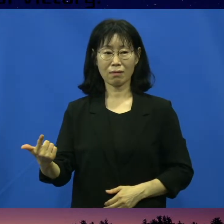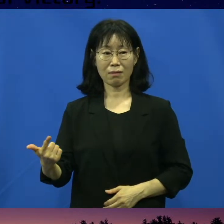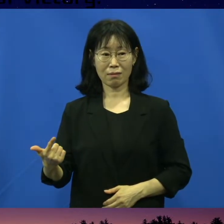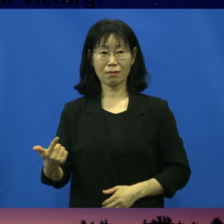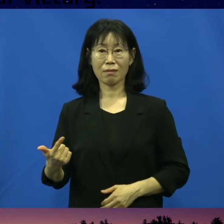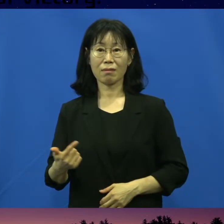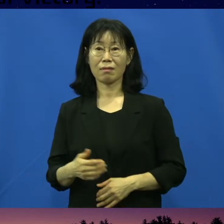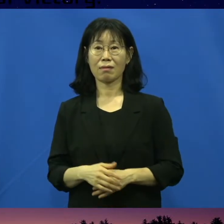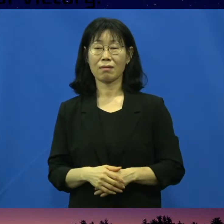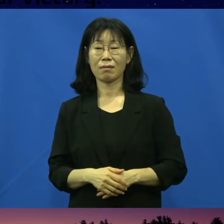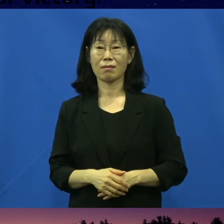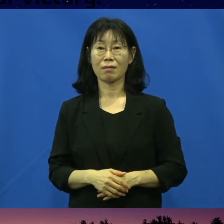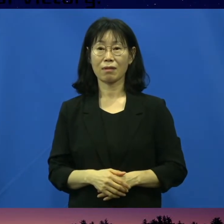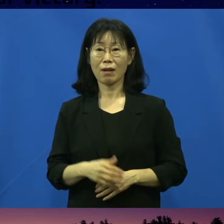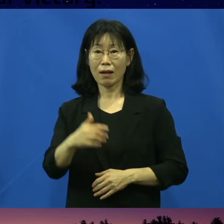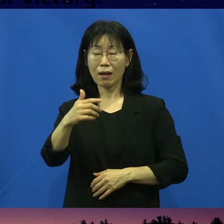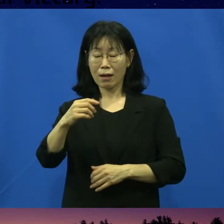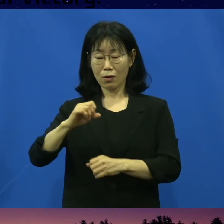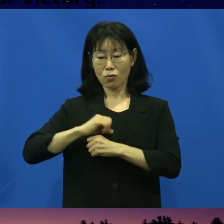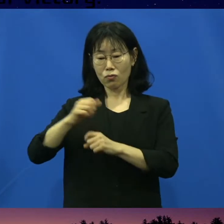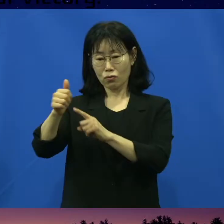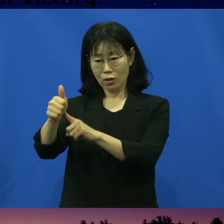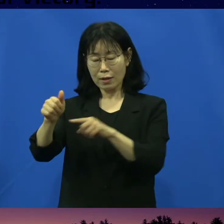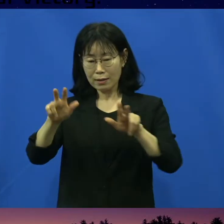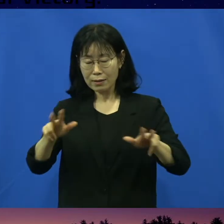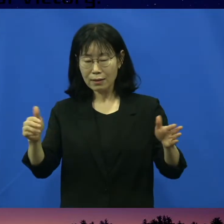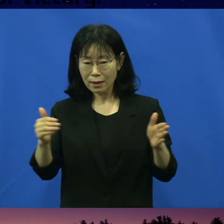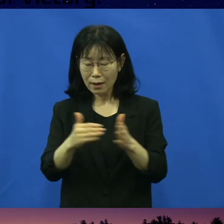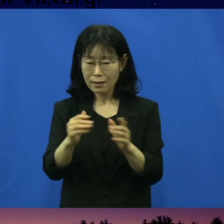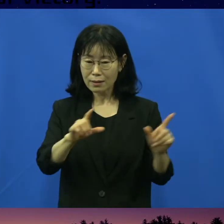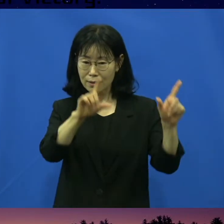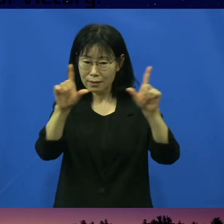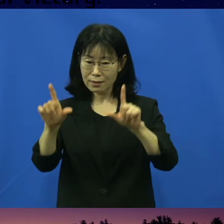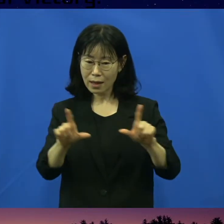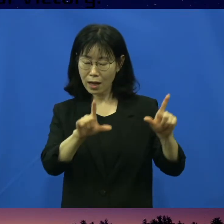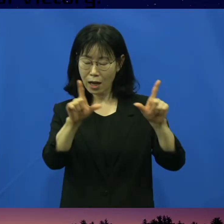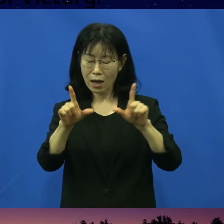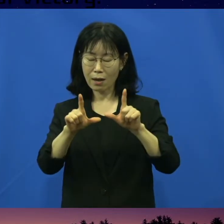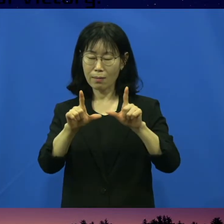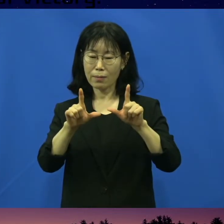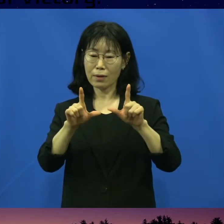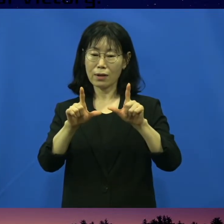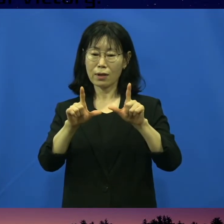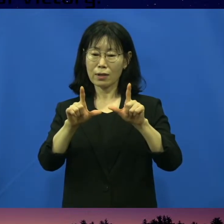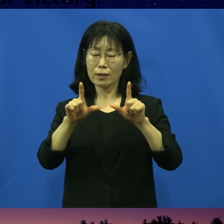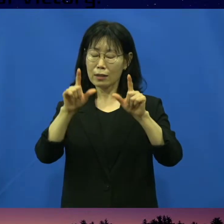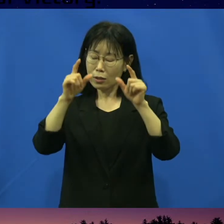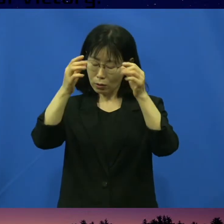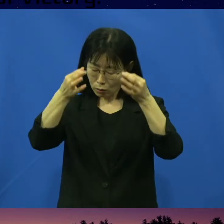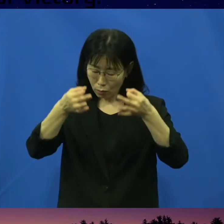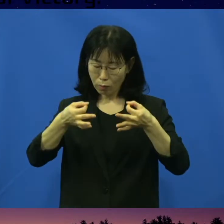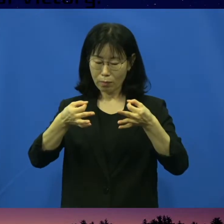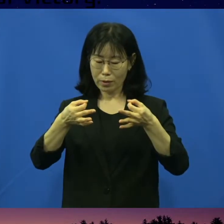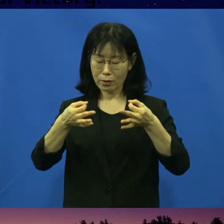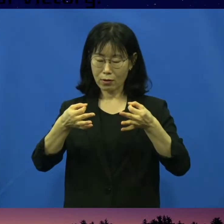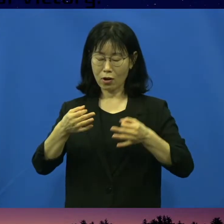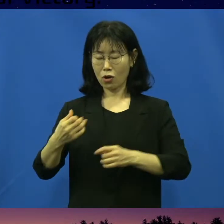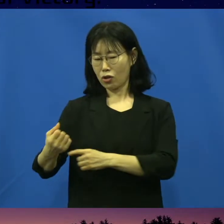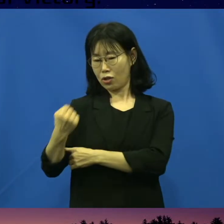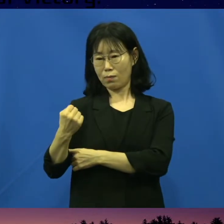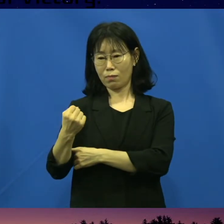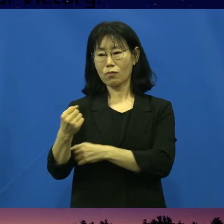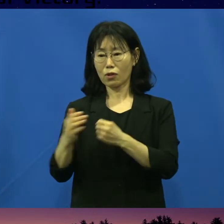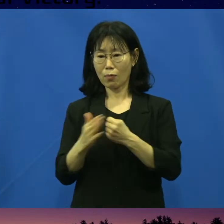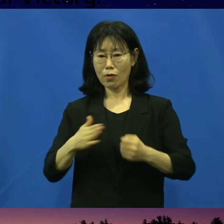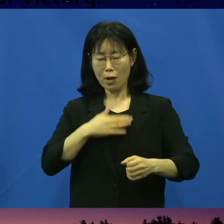그러니까 왜냐하면 나만은 지금까지 살아온 삶의 환경이 언제나 자기 생각대로 다 돌아갔던 사람이에요. 그러니까 지금